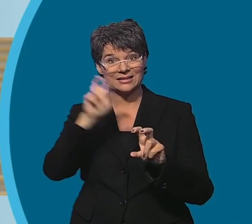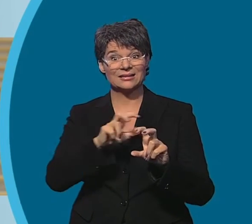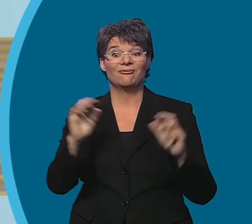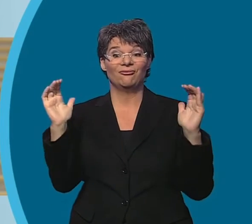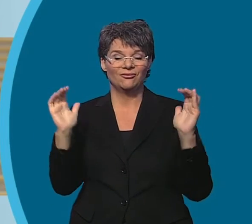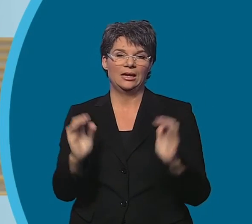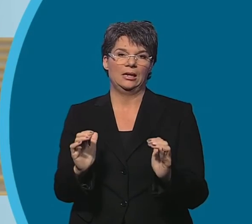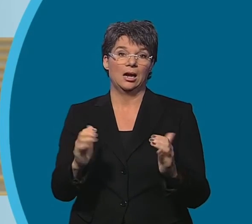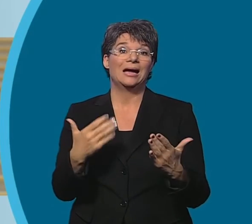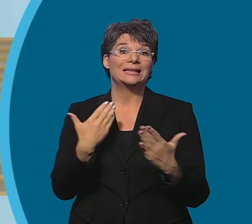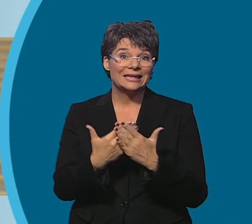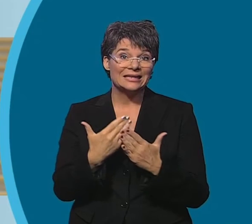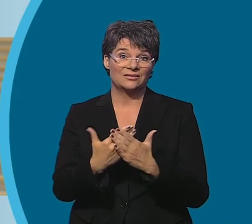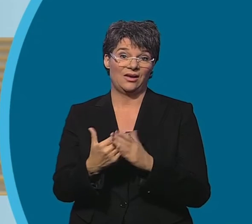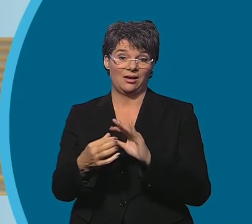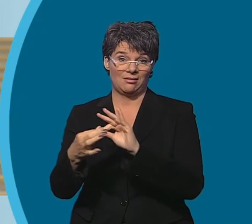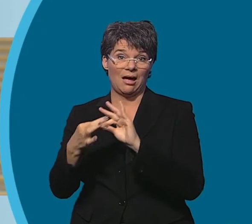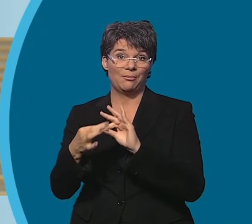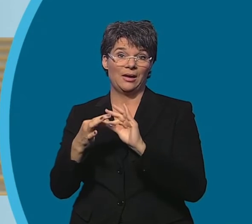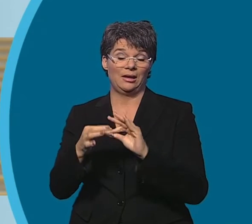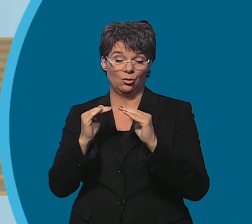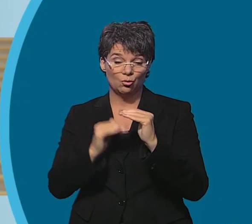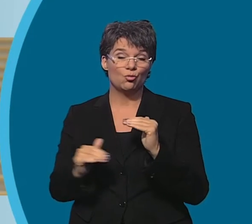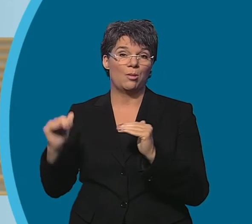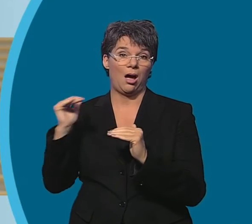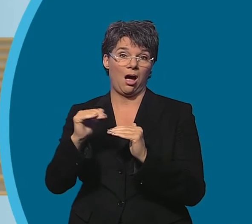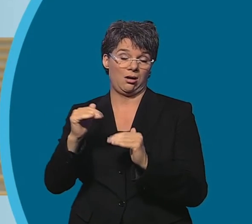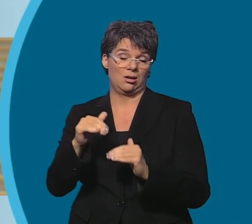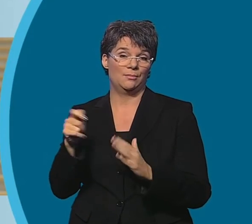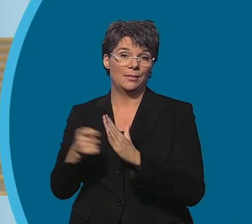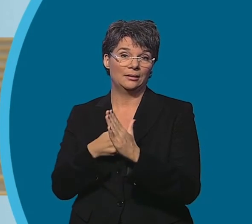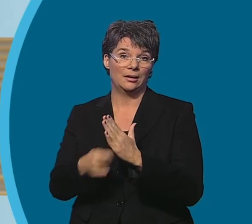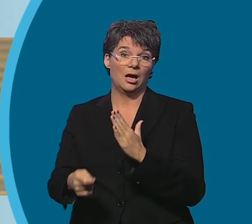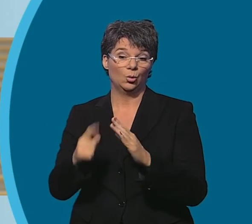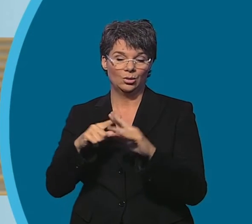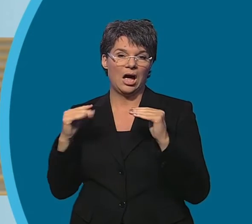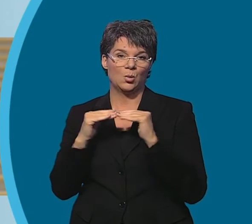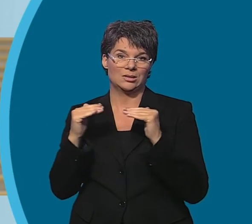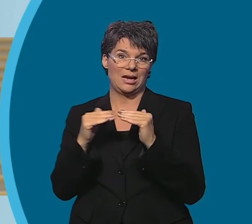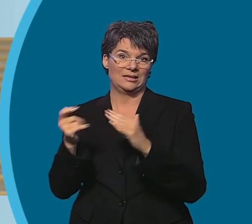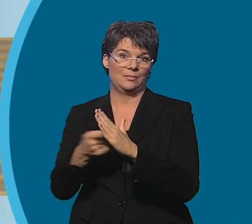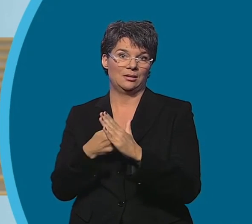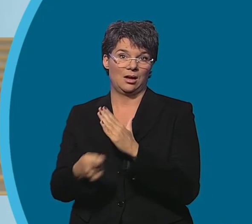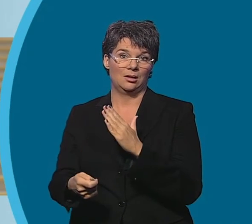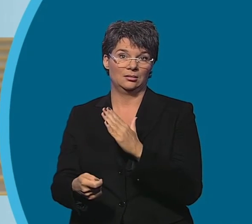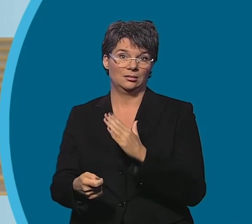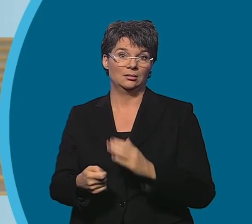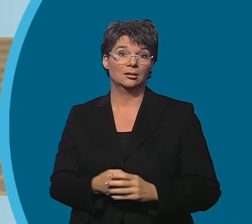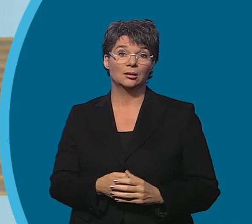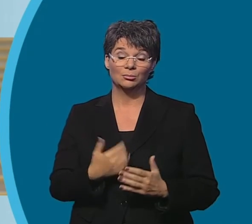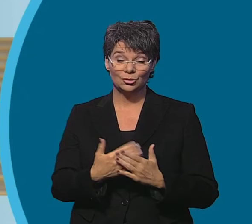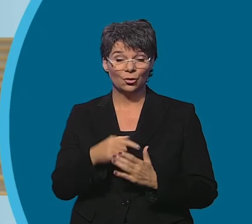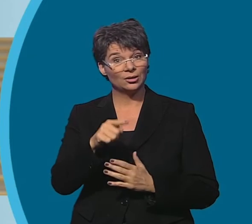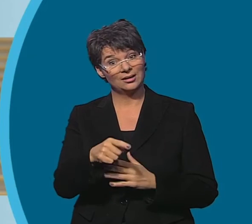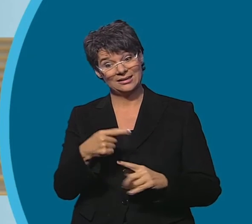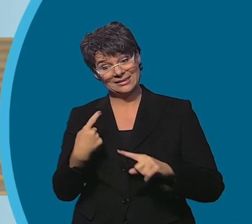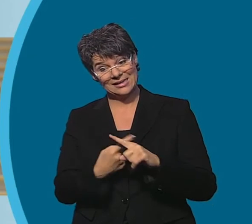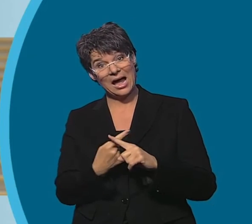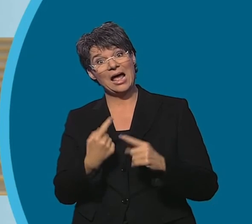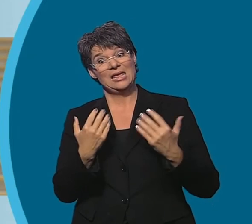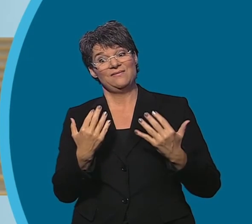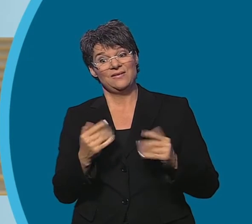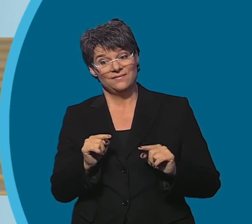für Überhangmandate und an der entsprechenden Ausgleichsmandate. Das heißt, die Wahlkreiszahl ist der dreifache Hebel, um